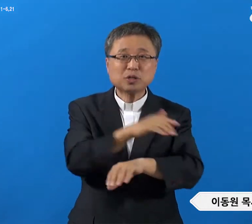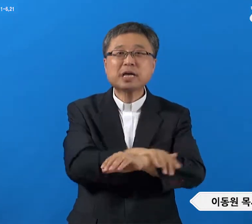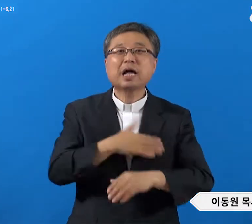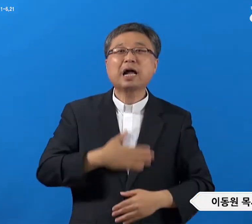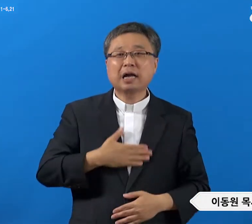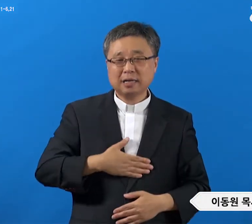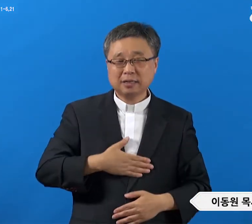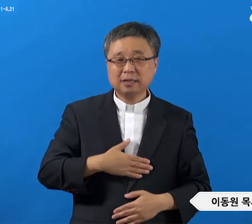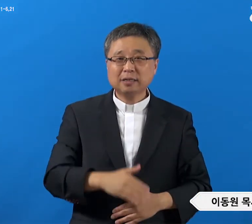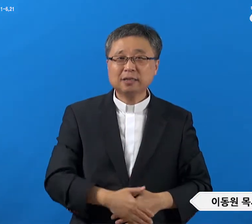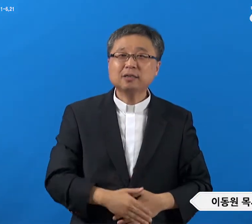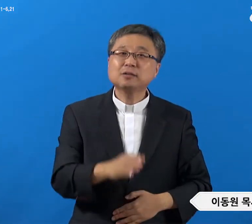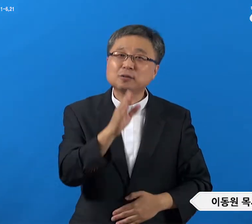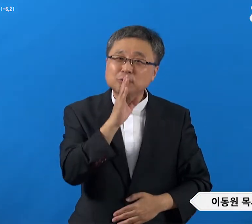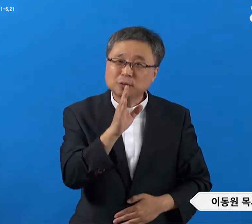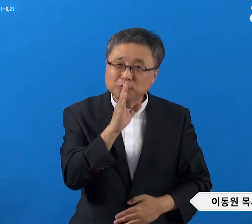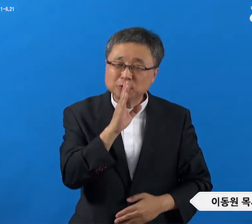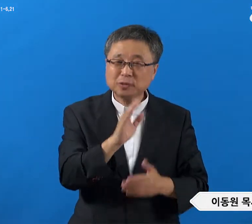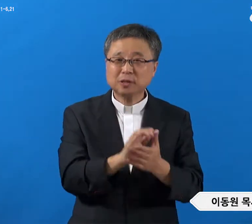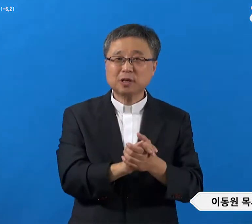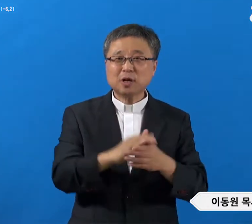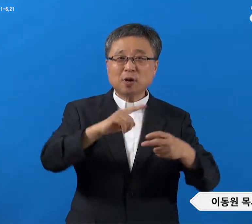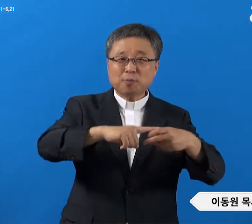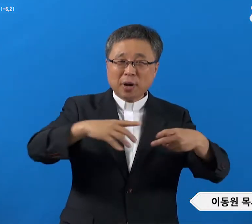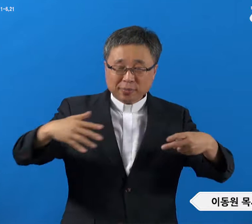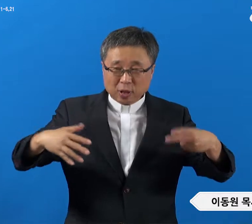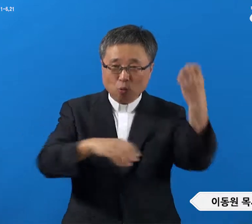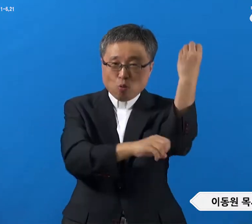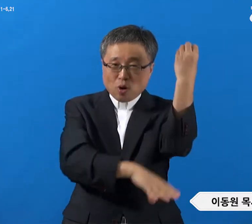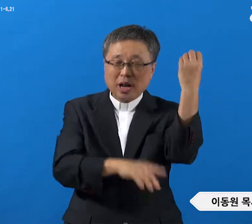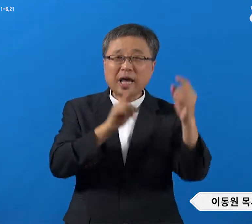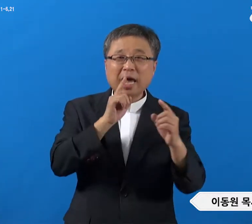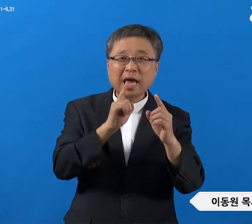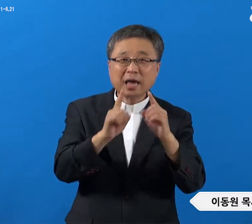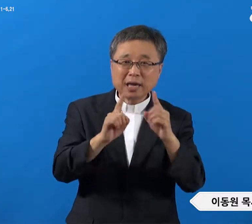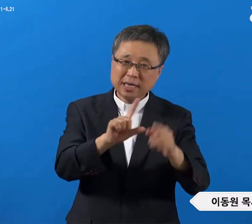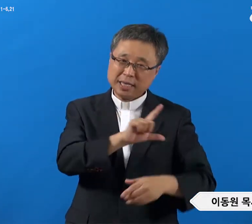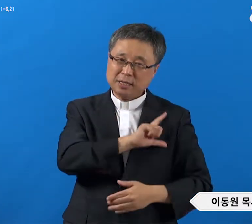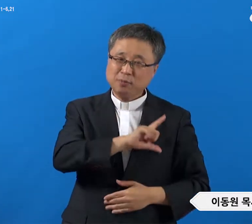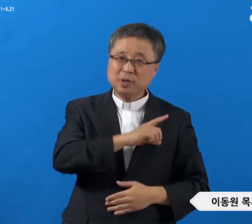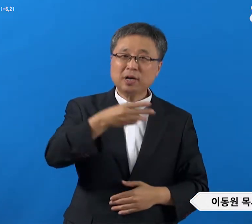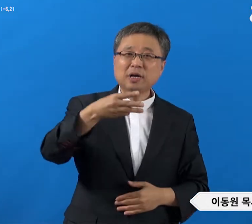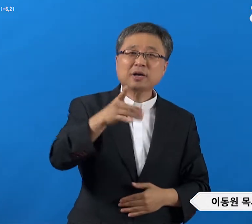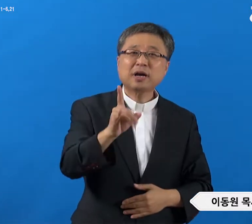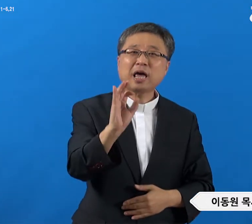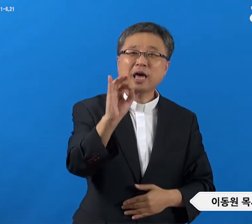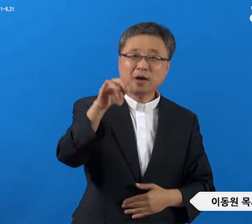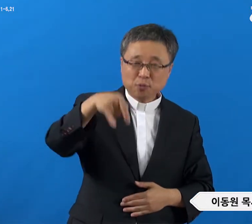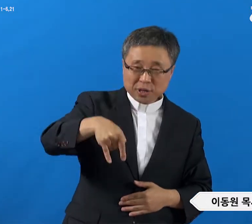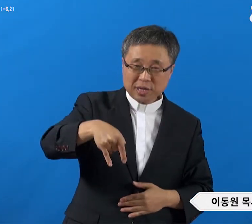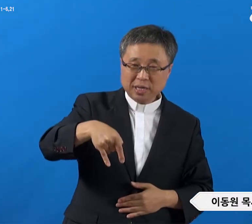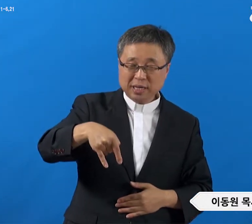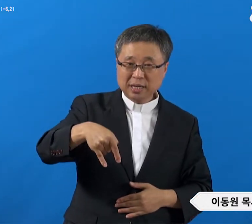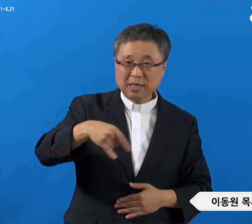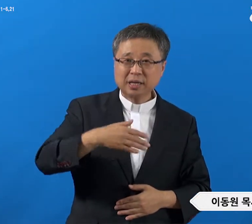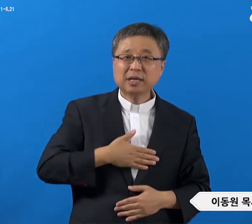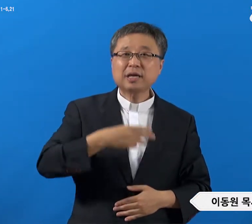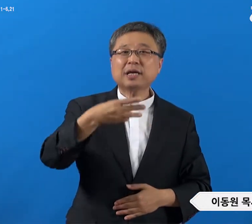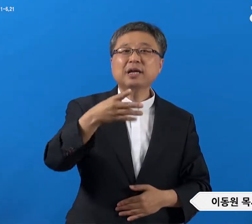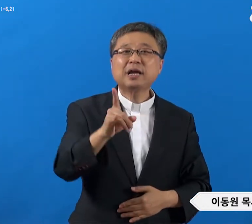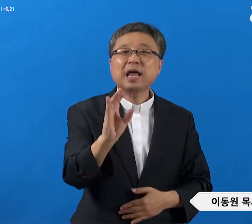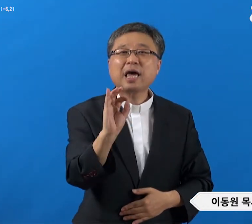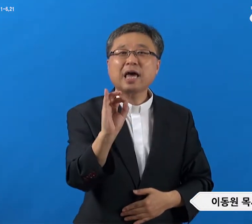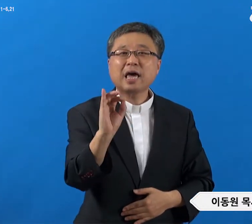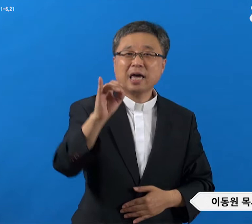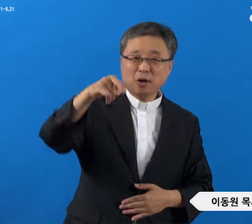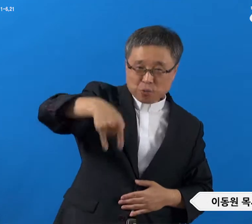마태는 사실은 저는 별명이었다고 생각해요. 마태의 본명은 뭐냐? 레위. 그래서 복음서 읽어보면 레위라고 이